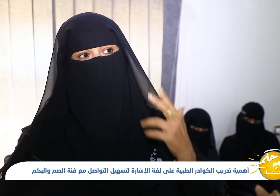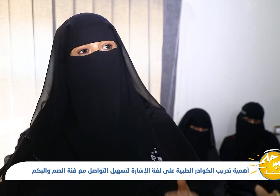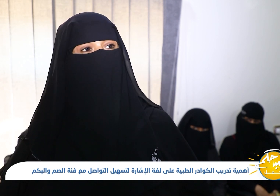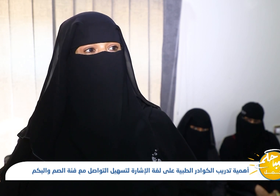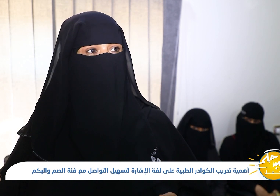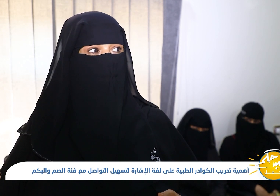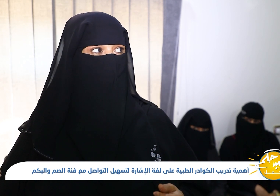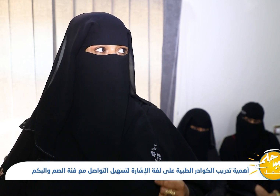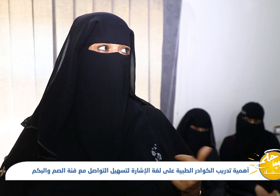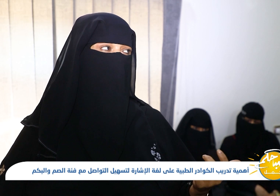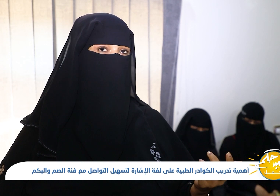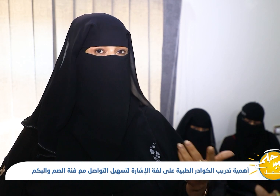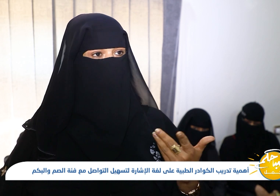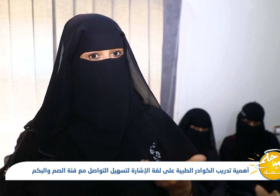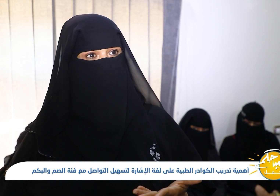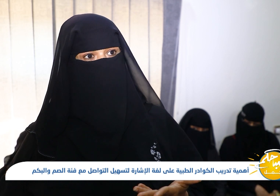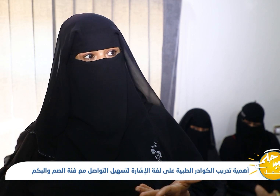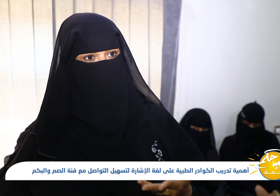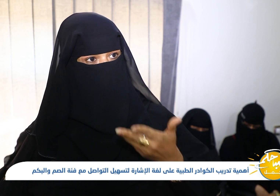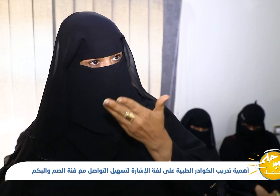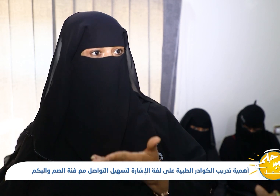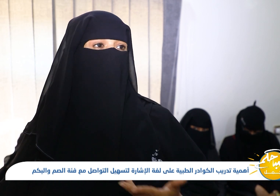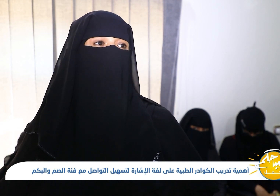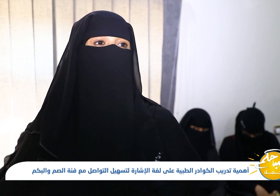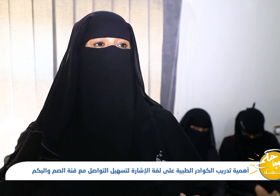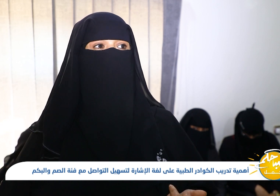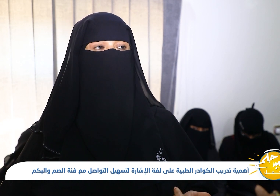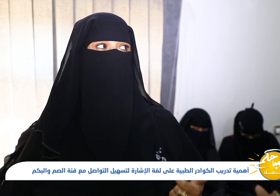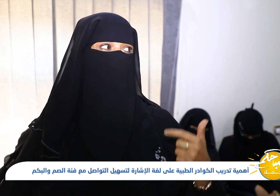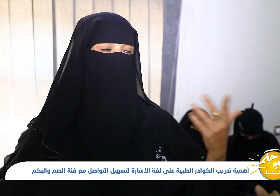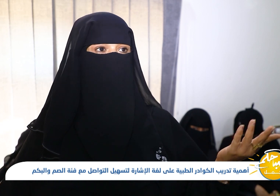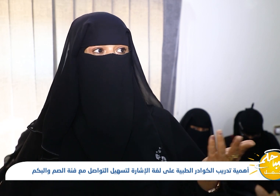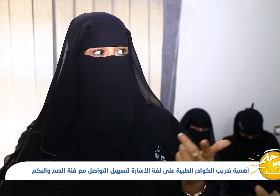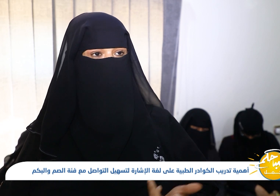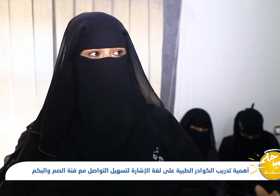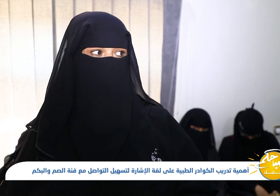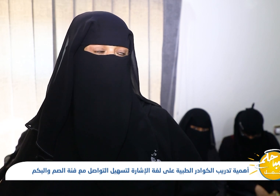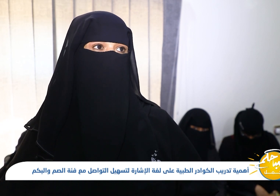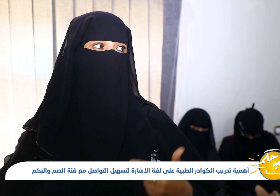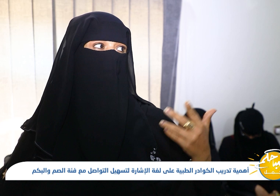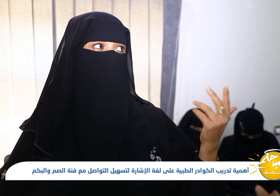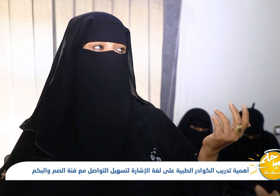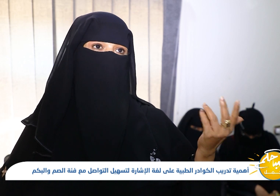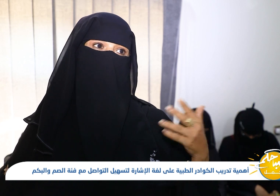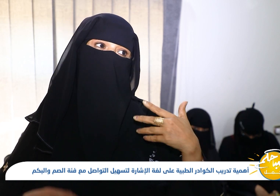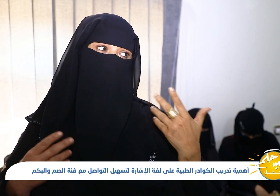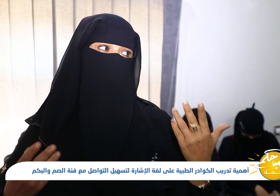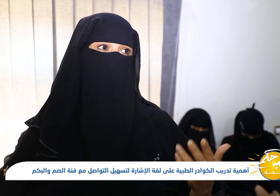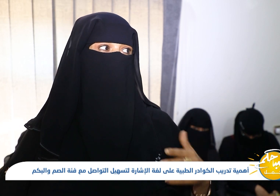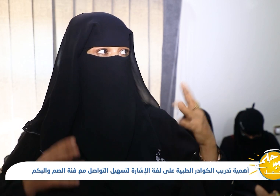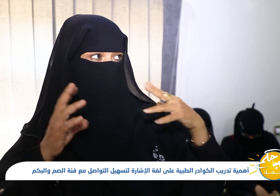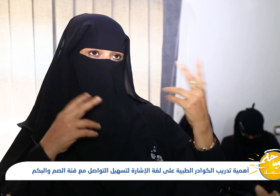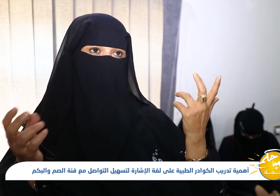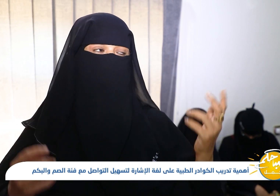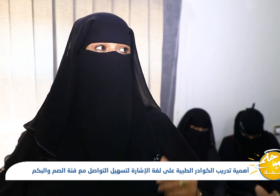كثير ممكن نتوقع، والآن نقدر نحن نستطيع بمجال عملنا بالمستشفى نحن نتفهم مع مريض يجي عندنا يعني ما